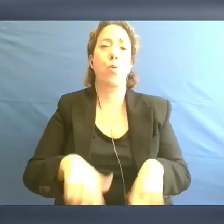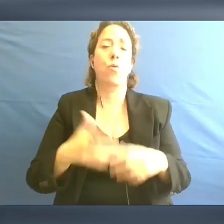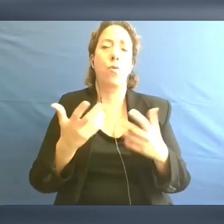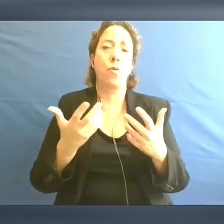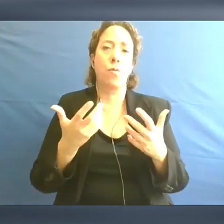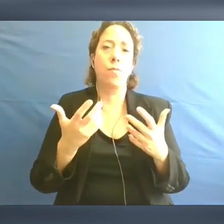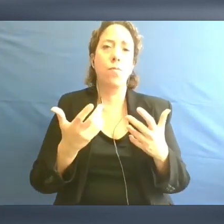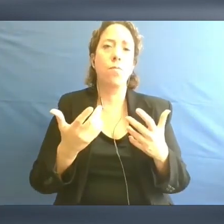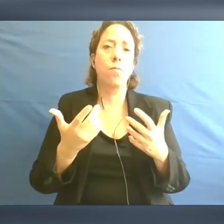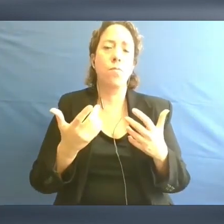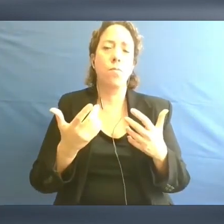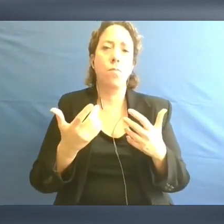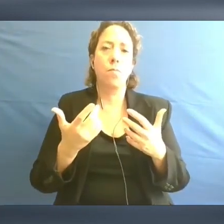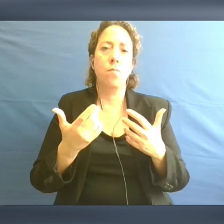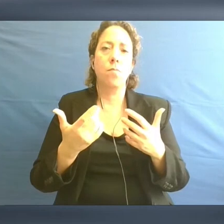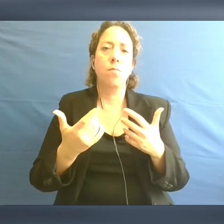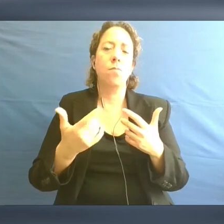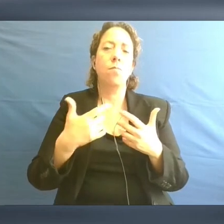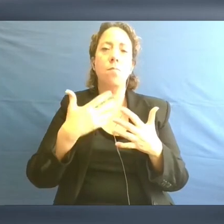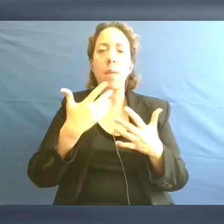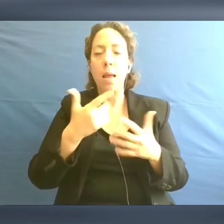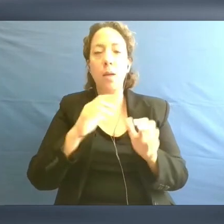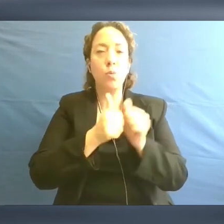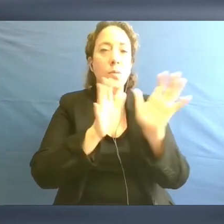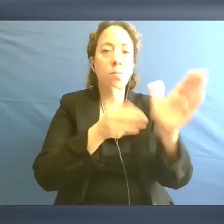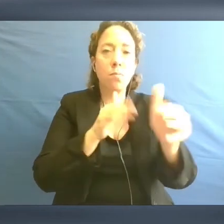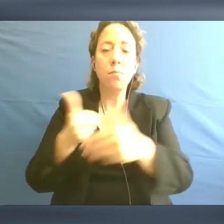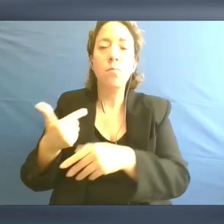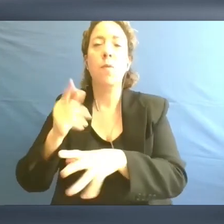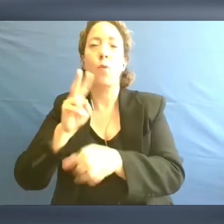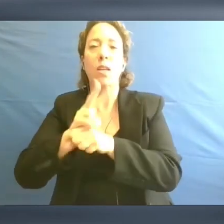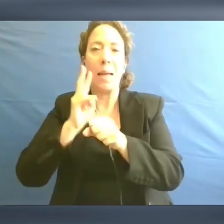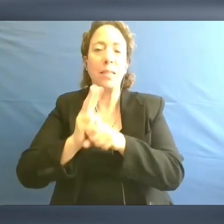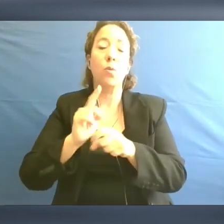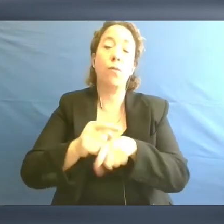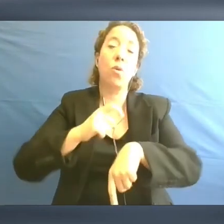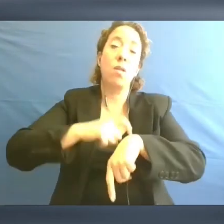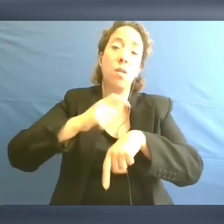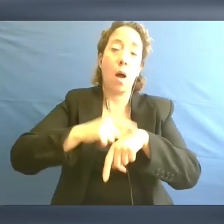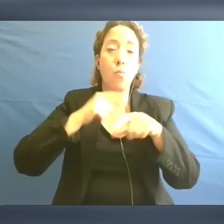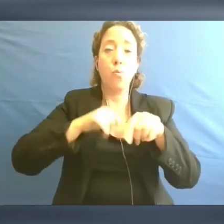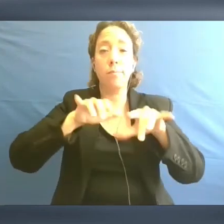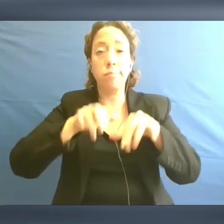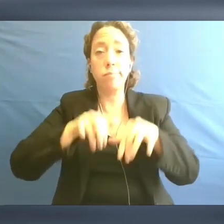question d'expertise dans les domaines et puis de temps pour écrire les règles.